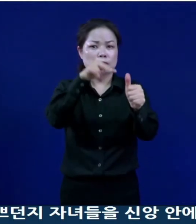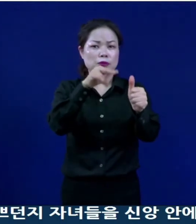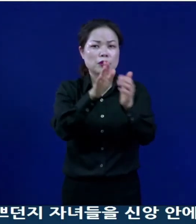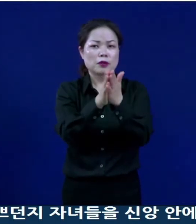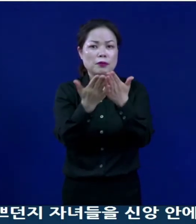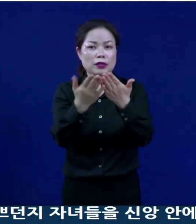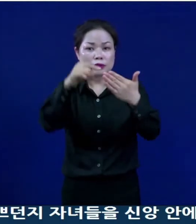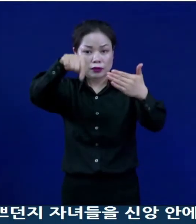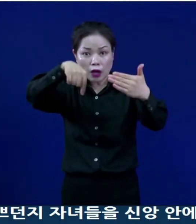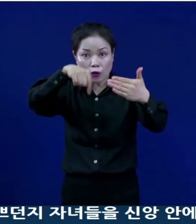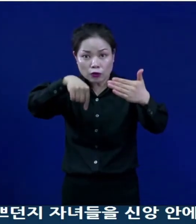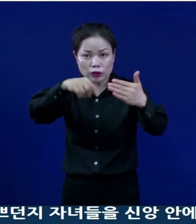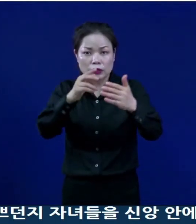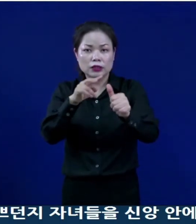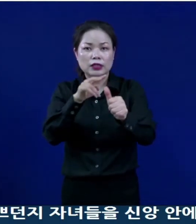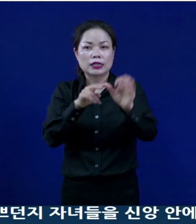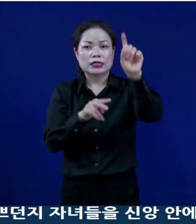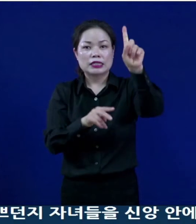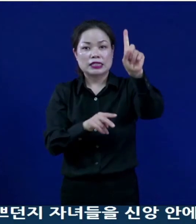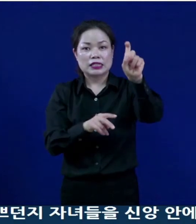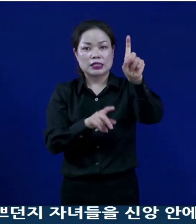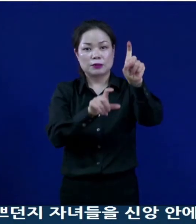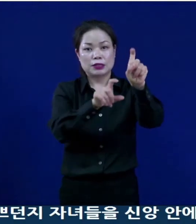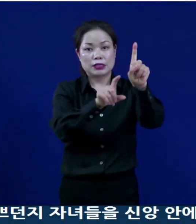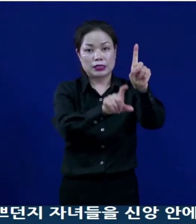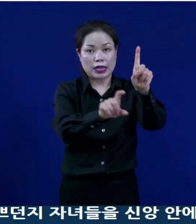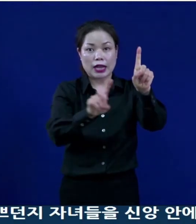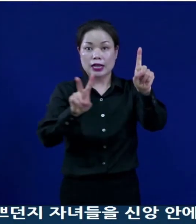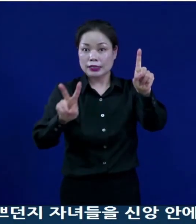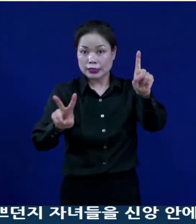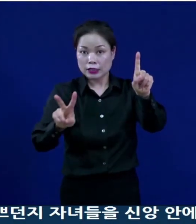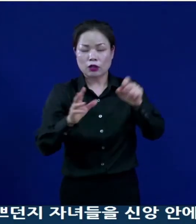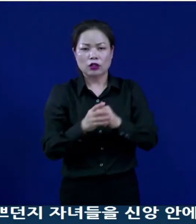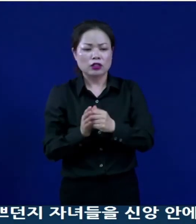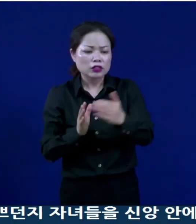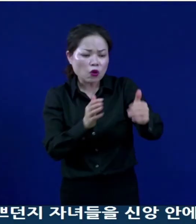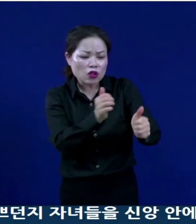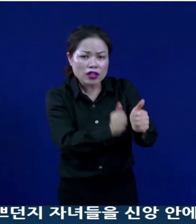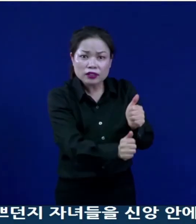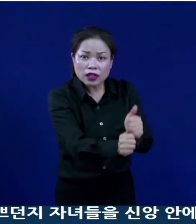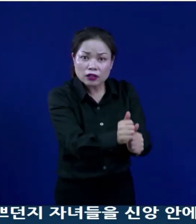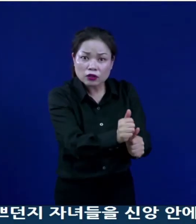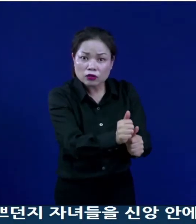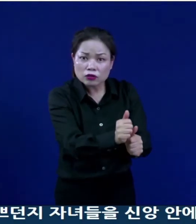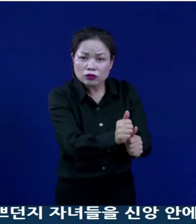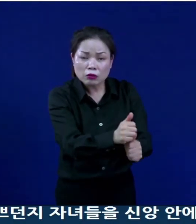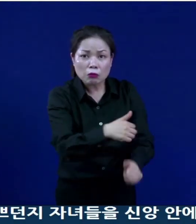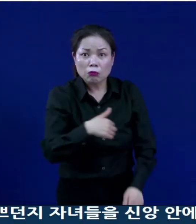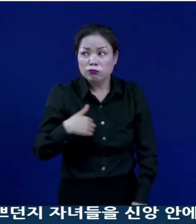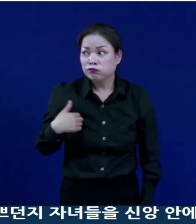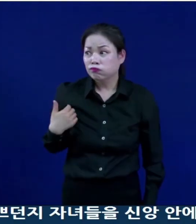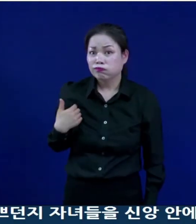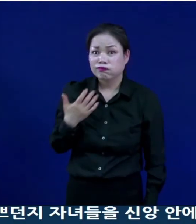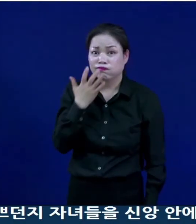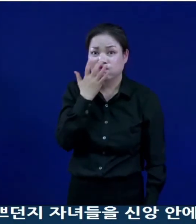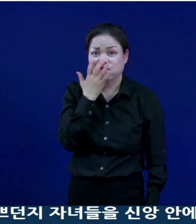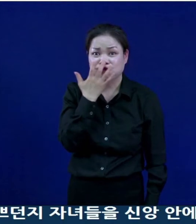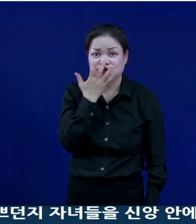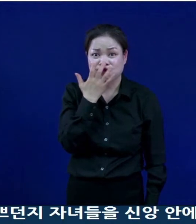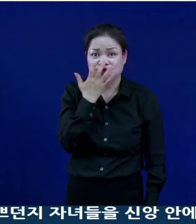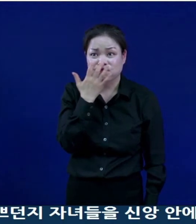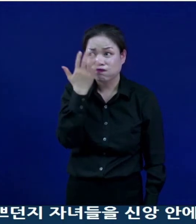말씀 중에 신명기 11장 2절 말씀을 보면 너희의 자녀는 알지도 못하고